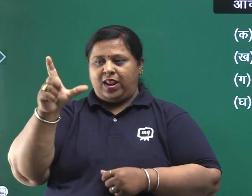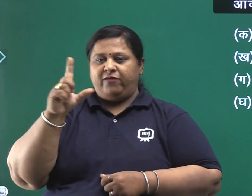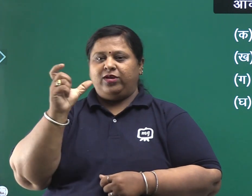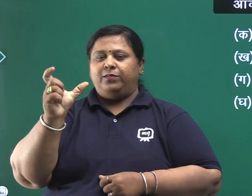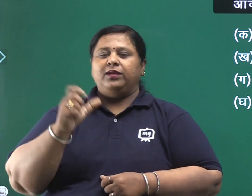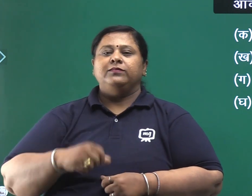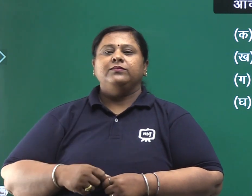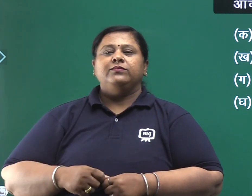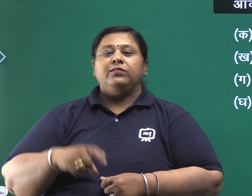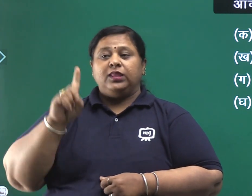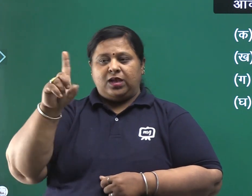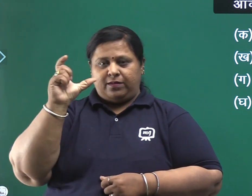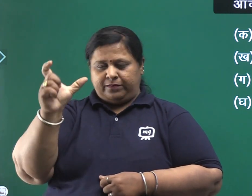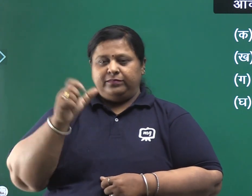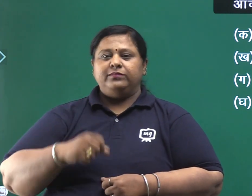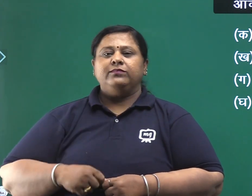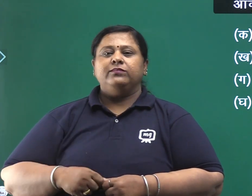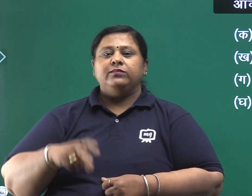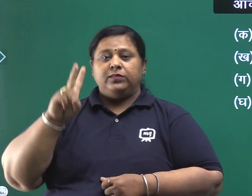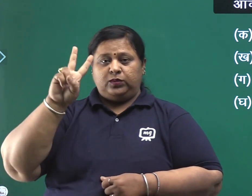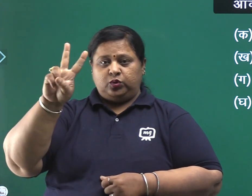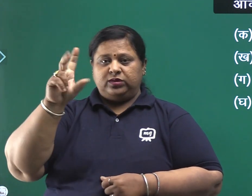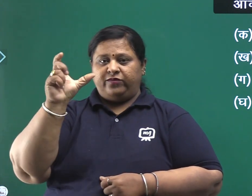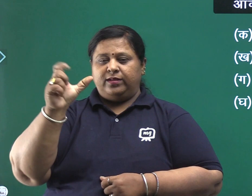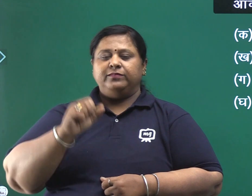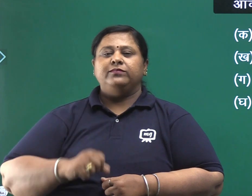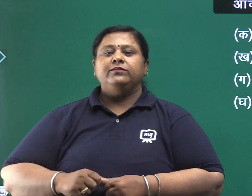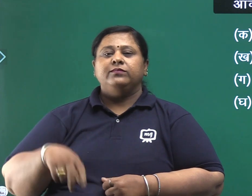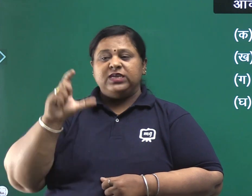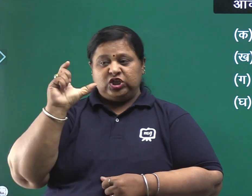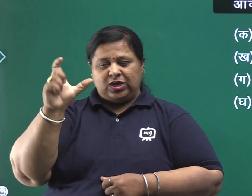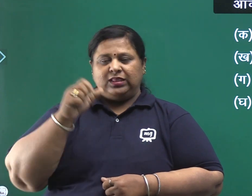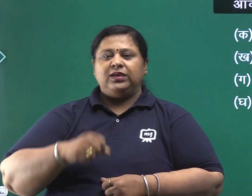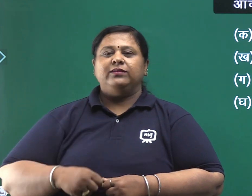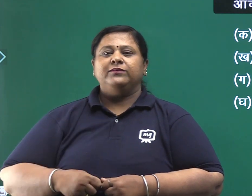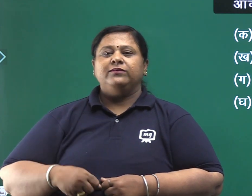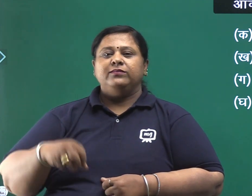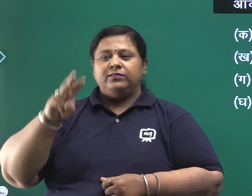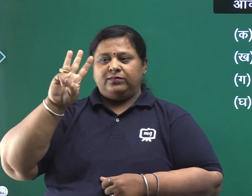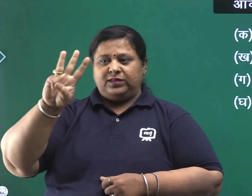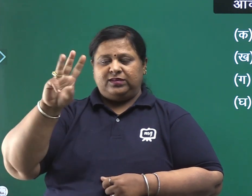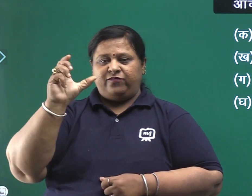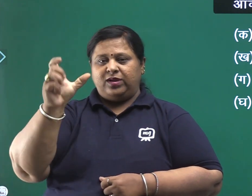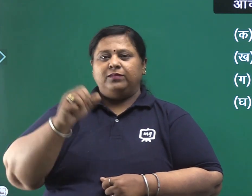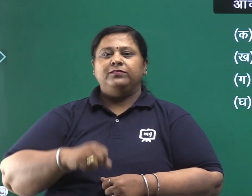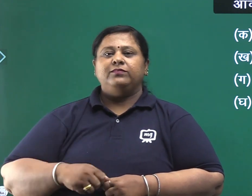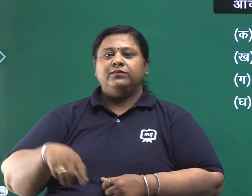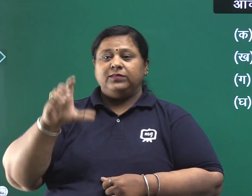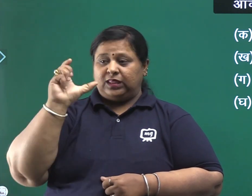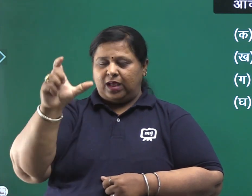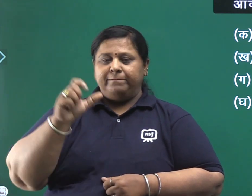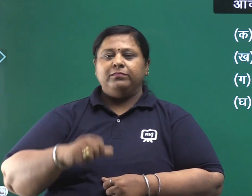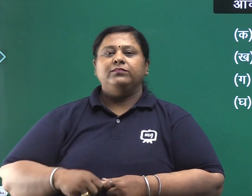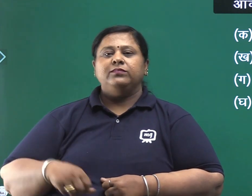है धर्म, दूसरा विकल्प जाति, तीसरा विकल्प